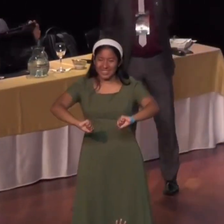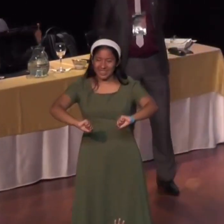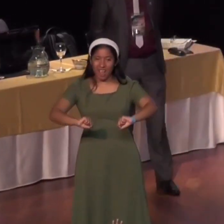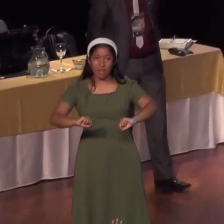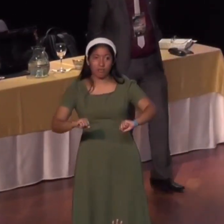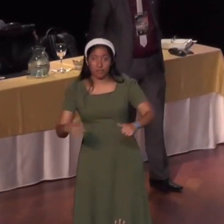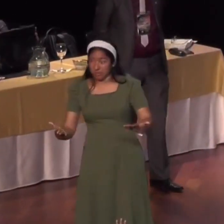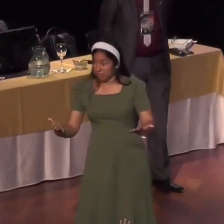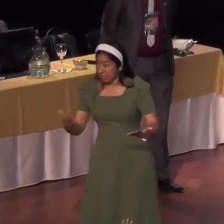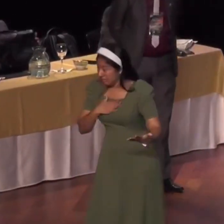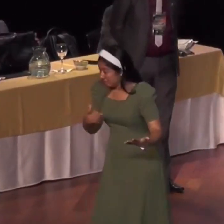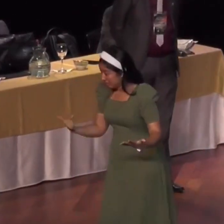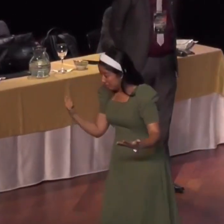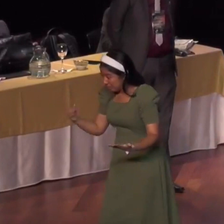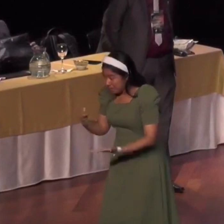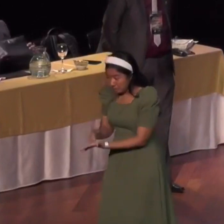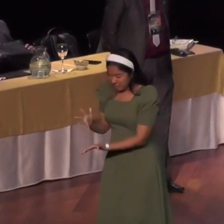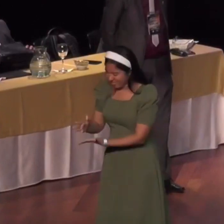recursos,